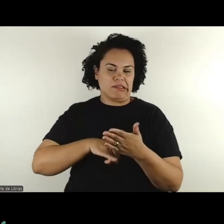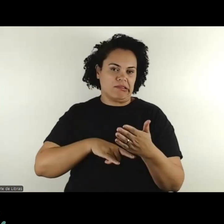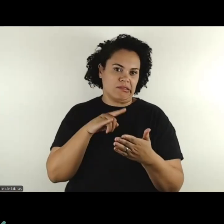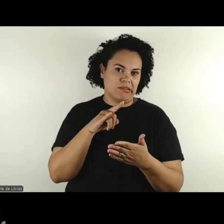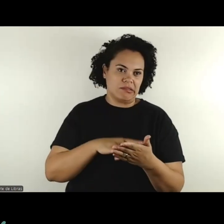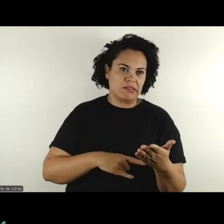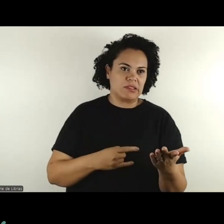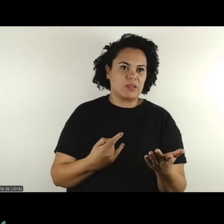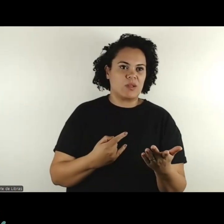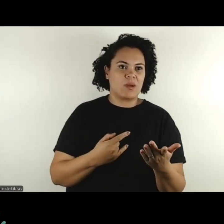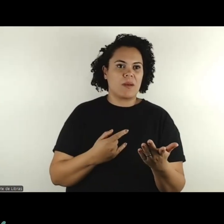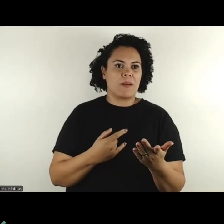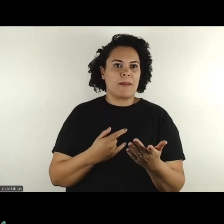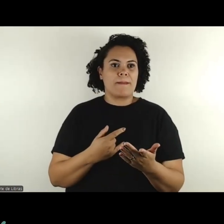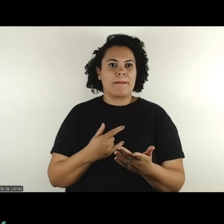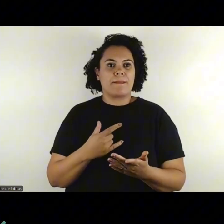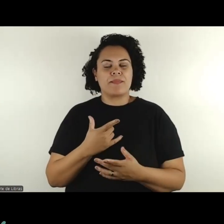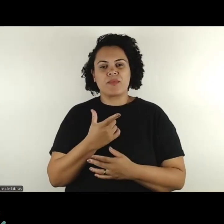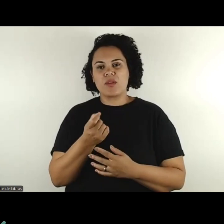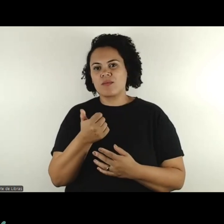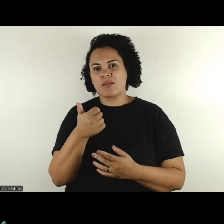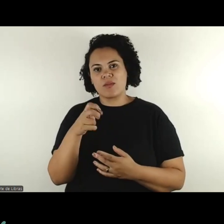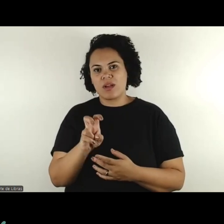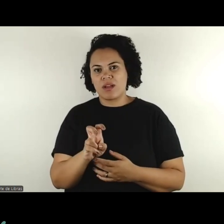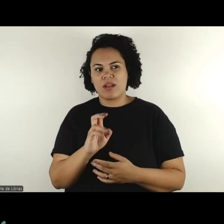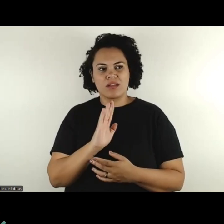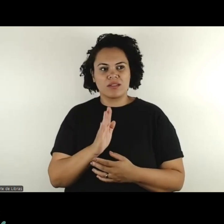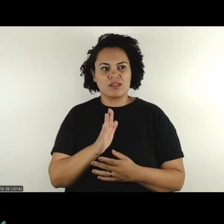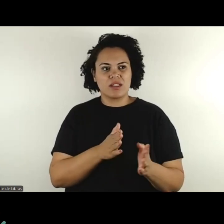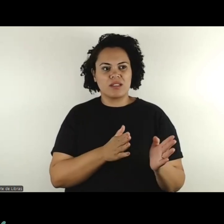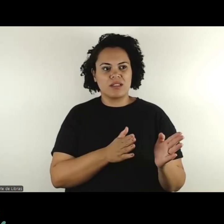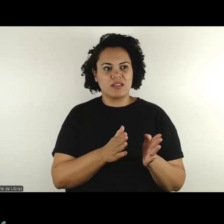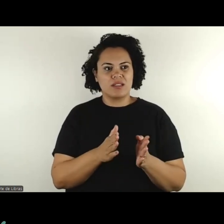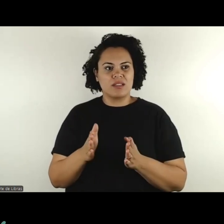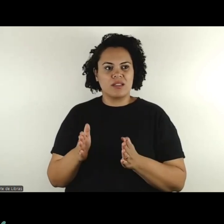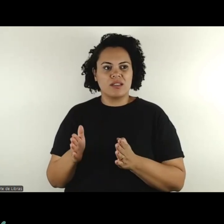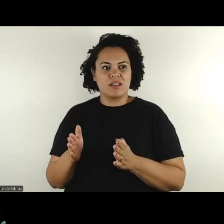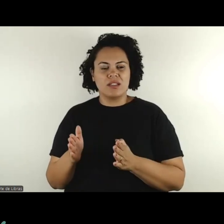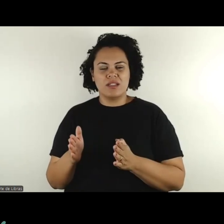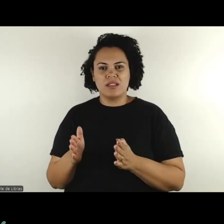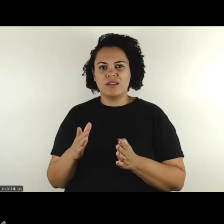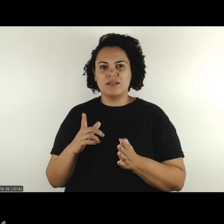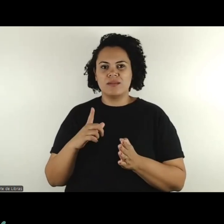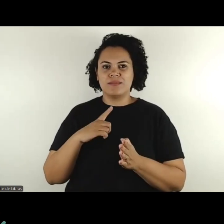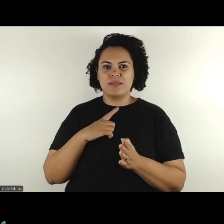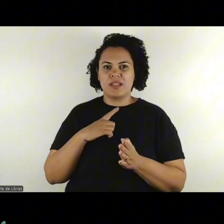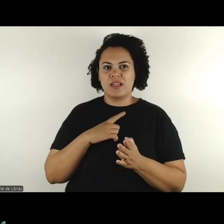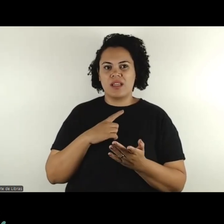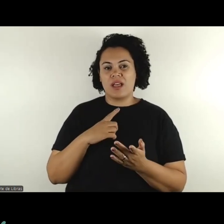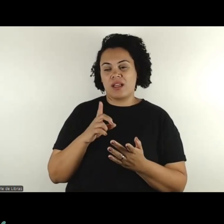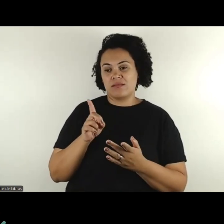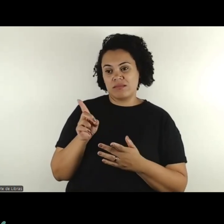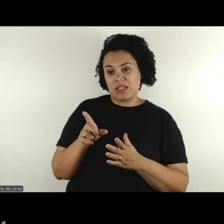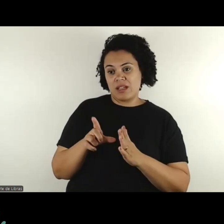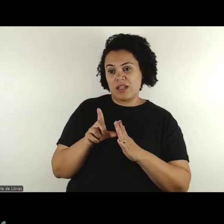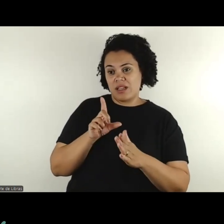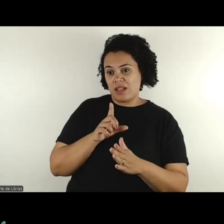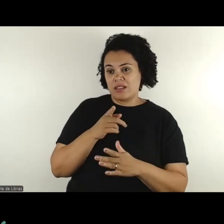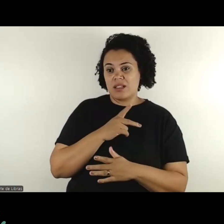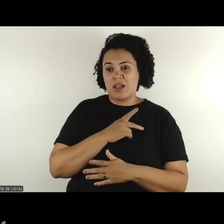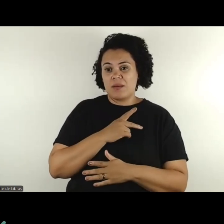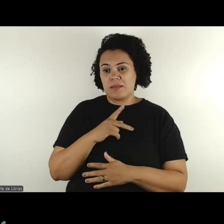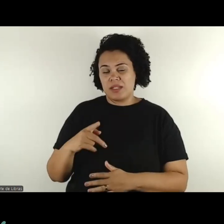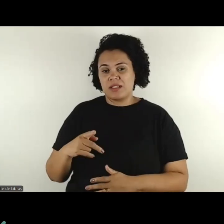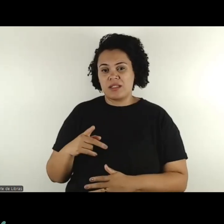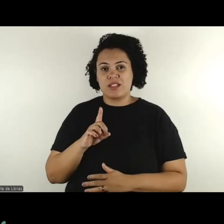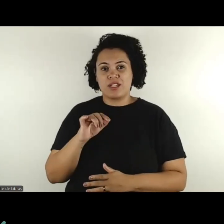né, de 2015, né, já em pleno processo, né, de impeachment da presidenta Dilma Rousseff, né, até os últimos dias